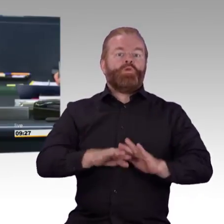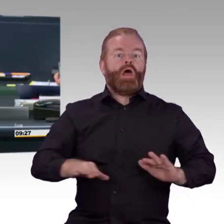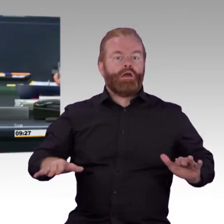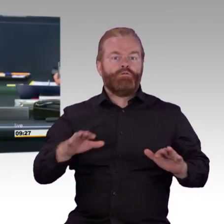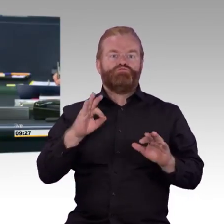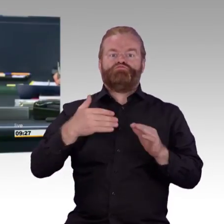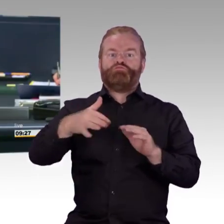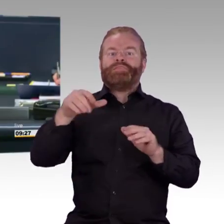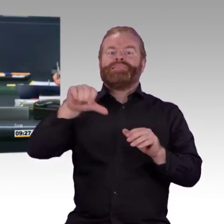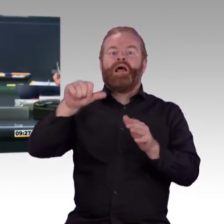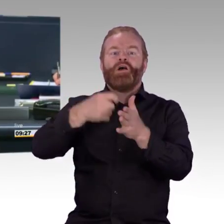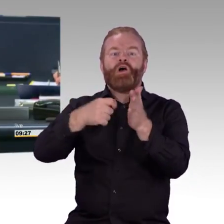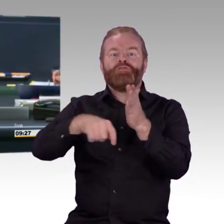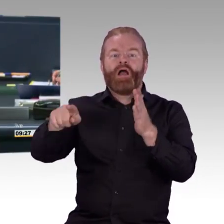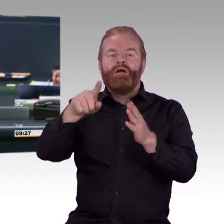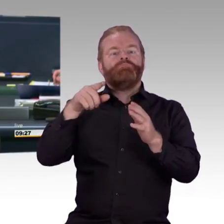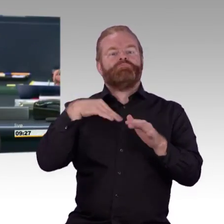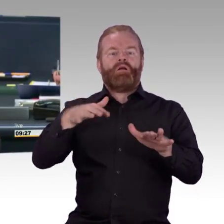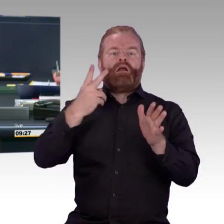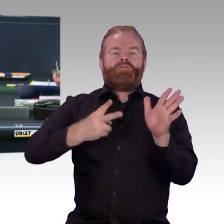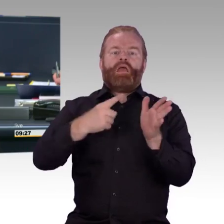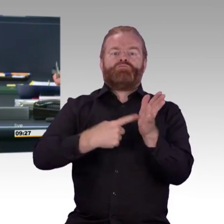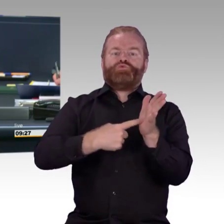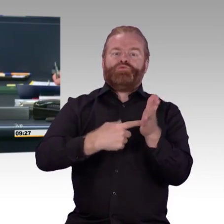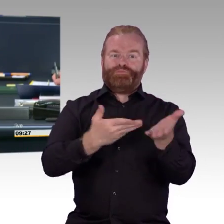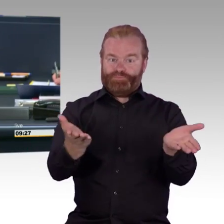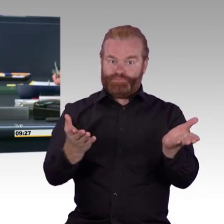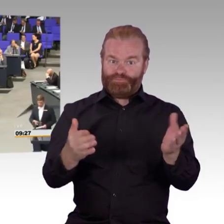Jetzt hat das Wort die Kollegin Katharina Kloke, FDP.